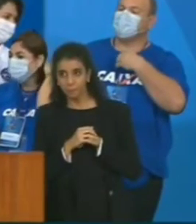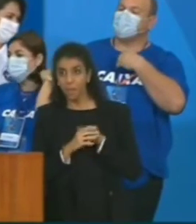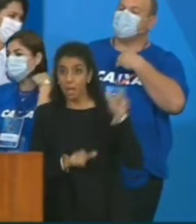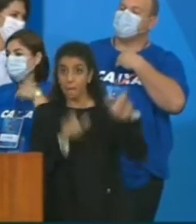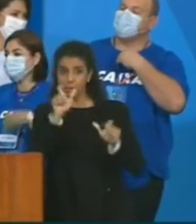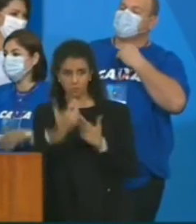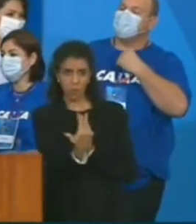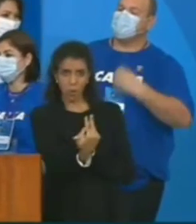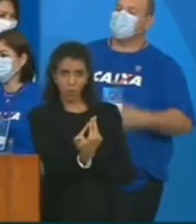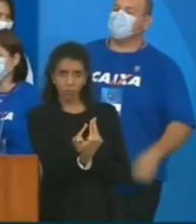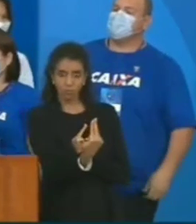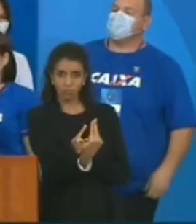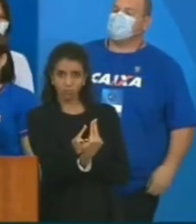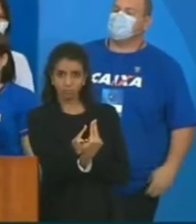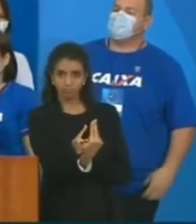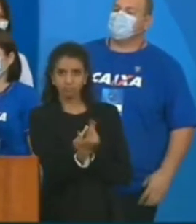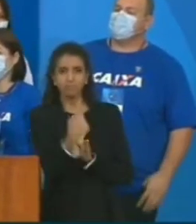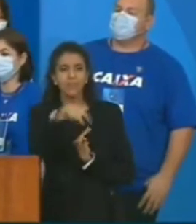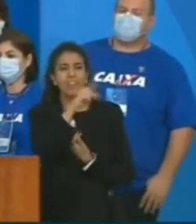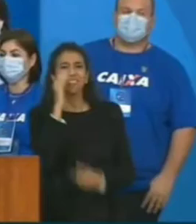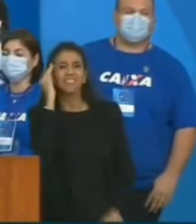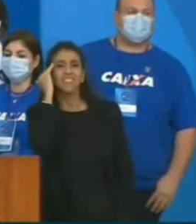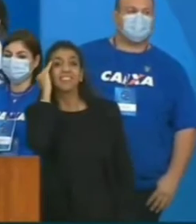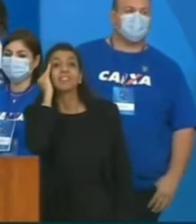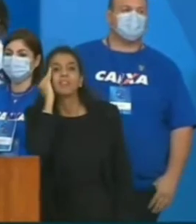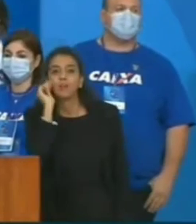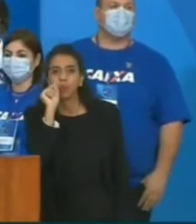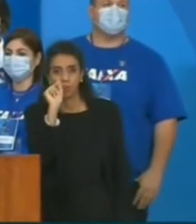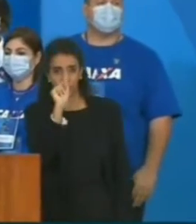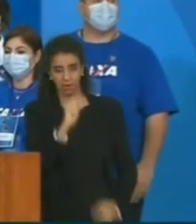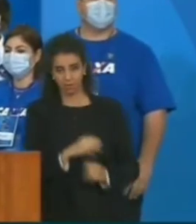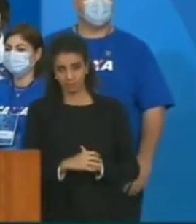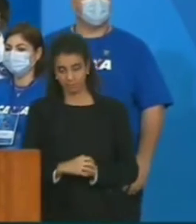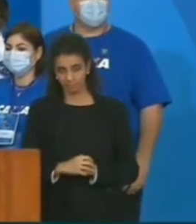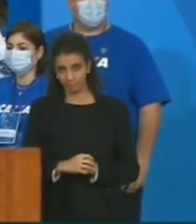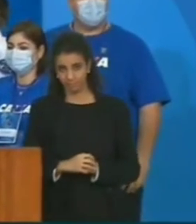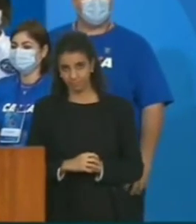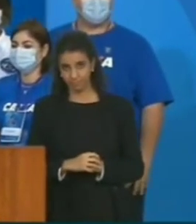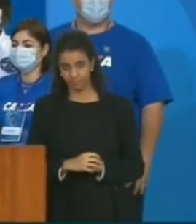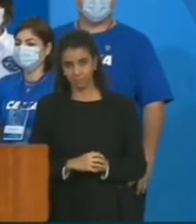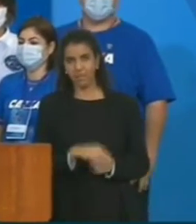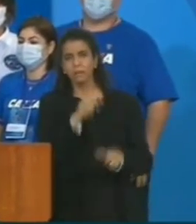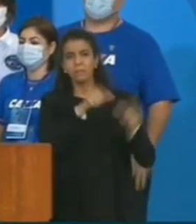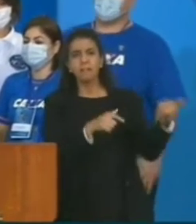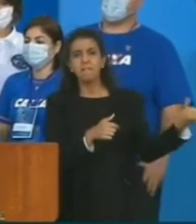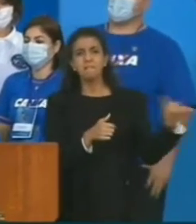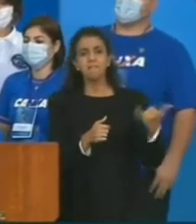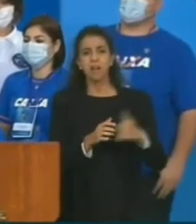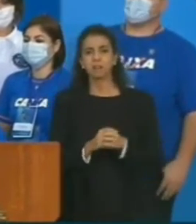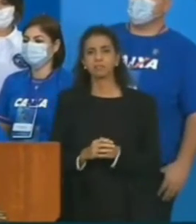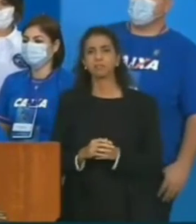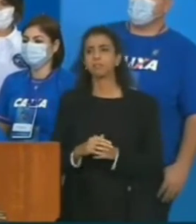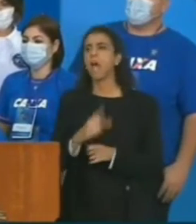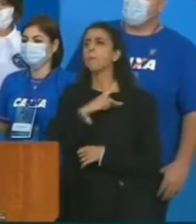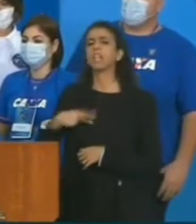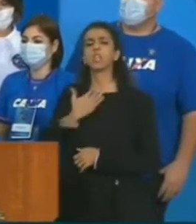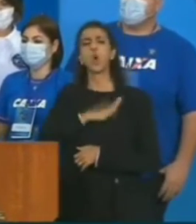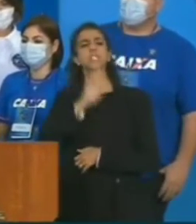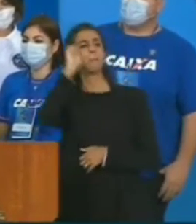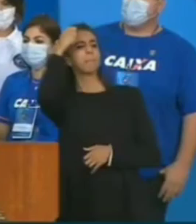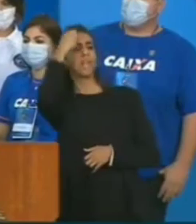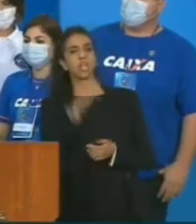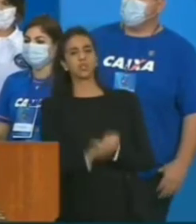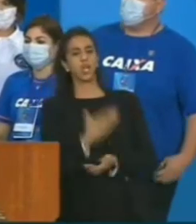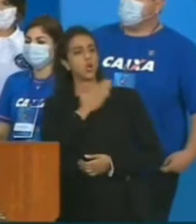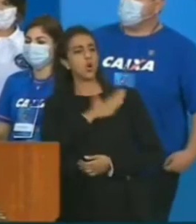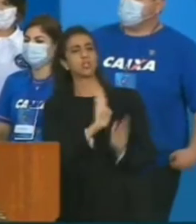pessoas igual eu, para eles entenderem uma coisa, que eles dizem muito que o presidente não gosta de preto, não